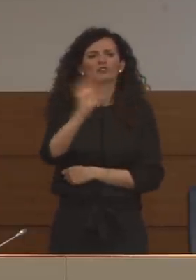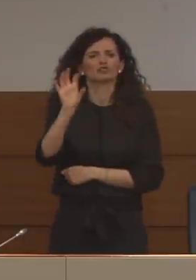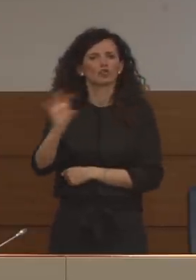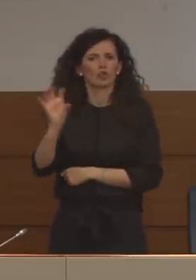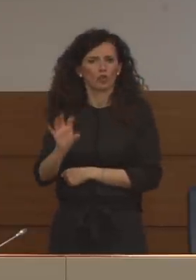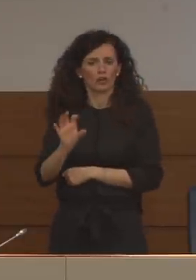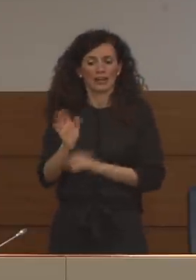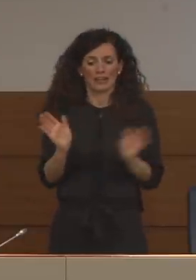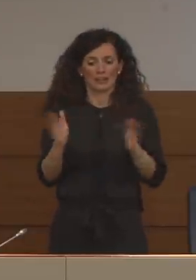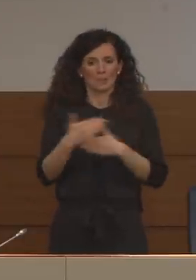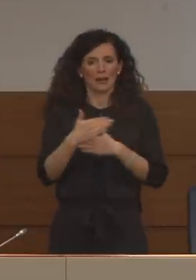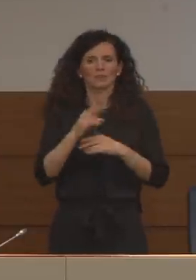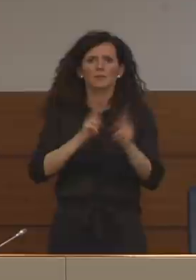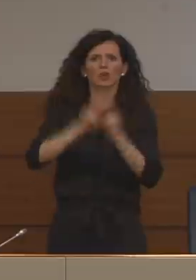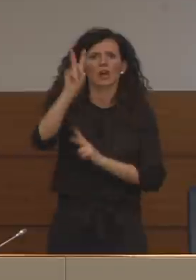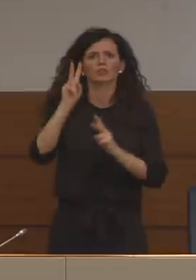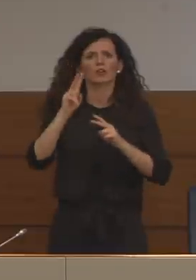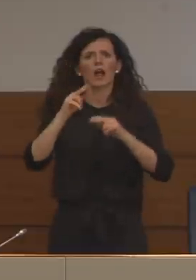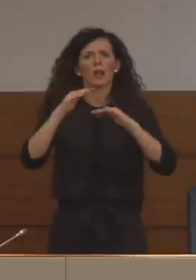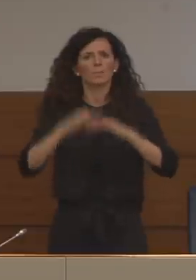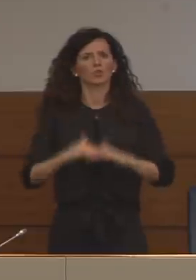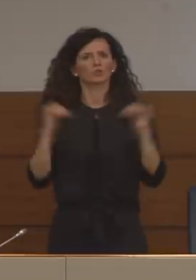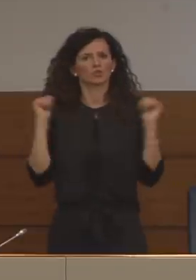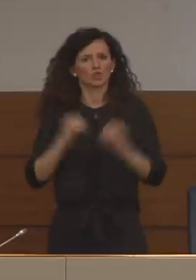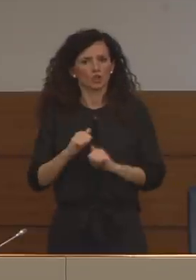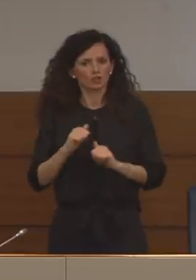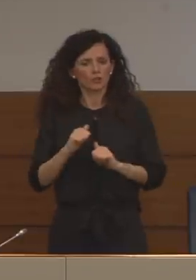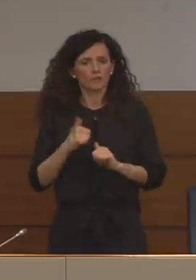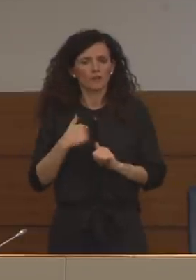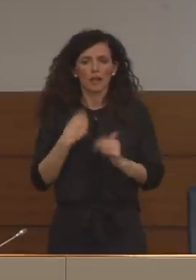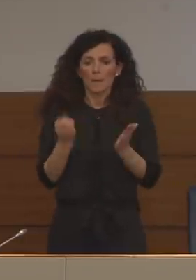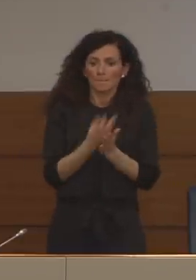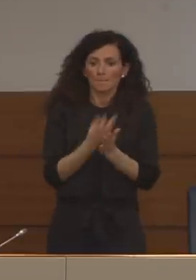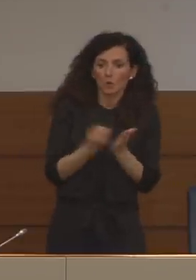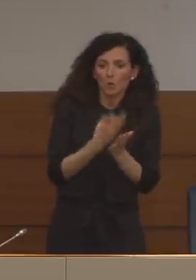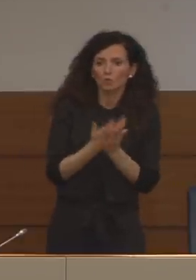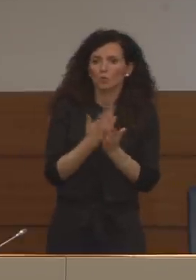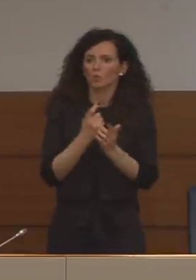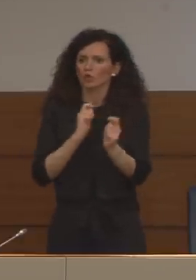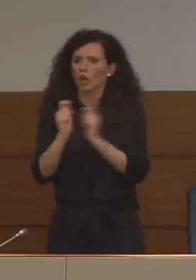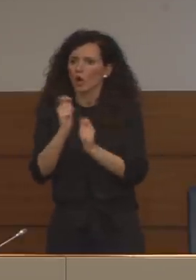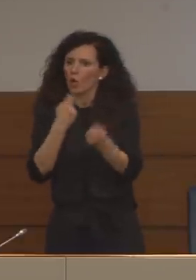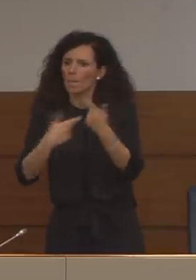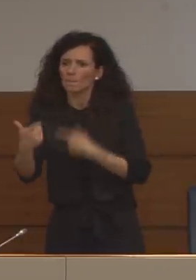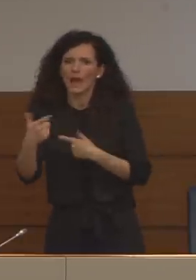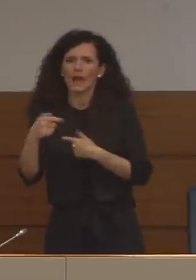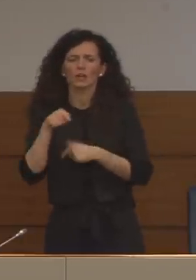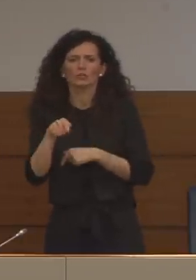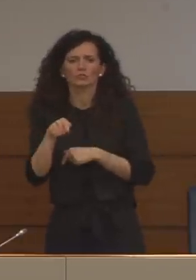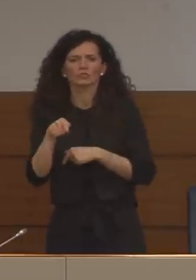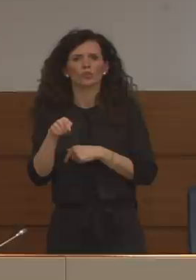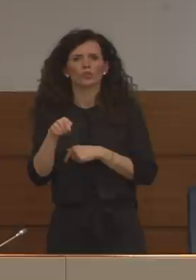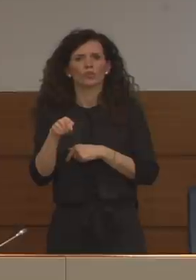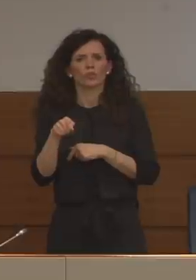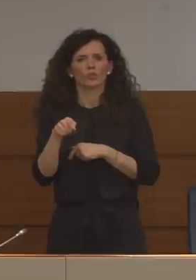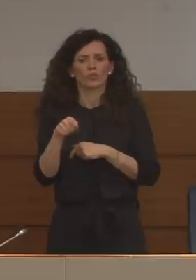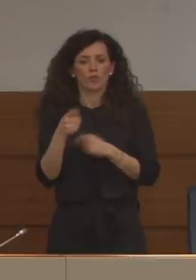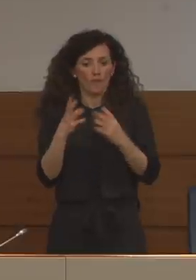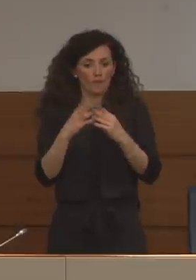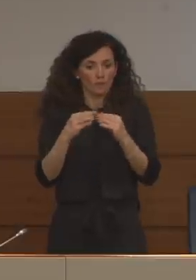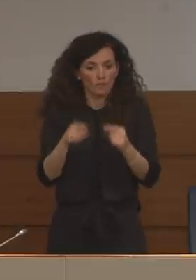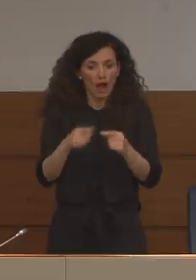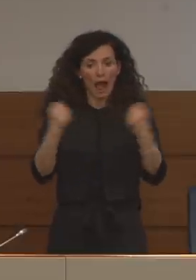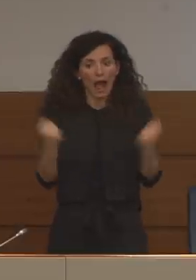della protezione civile non produce e non commercializza né tantomeno fa